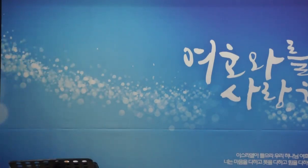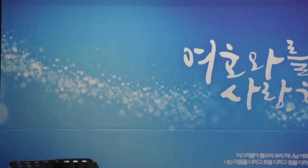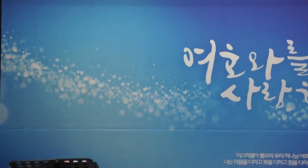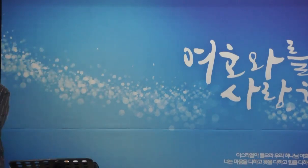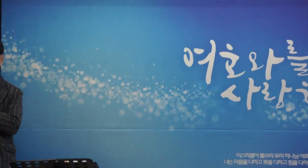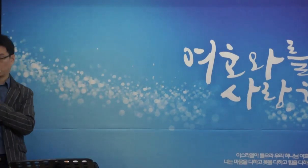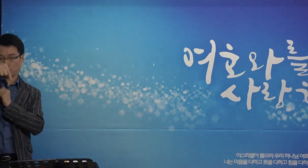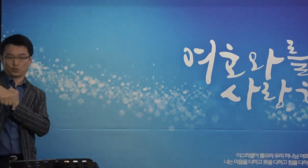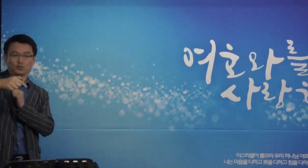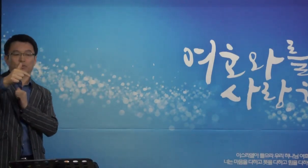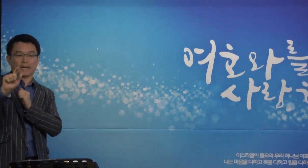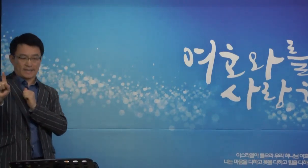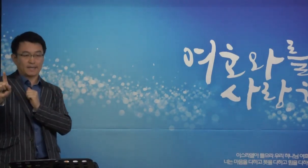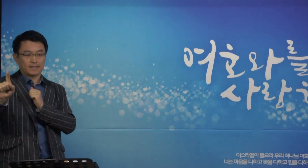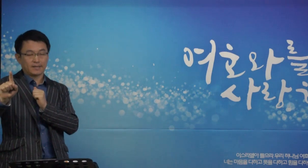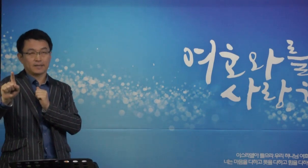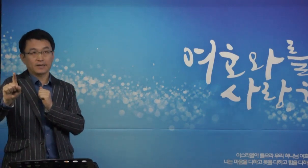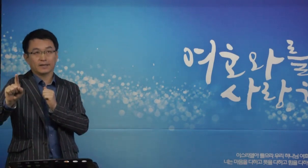수가라 하는 동네.